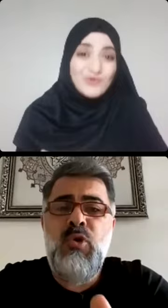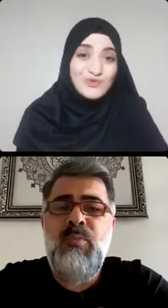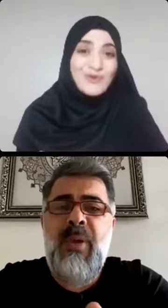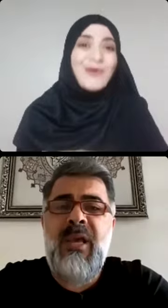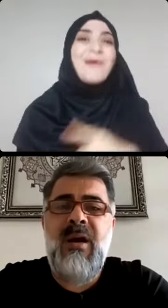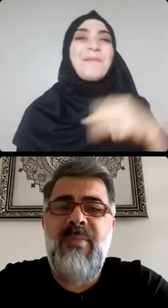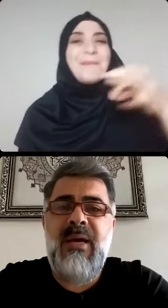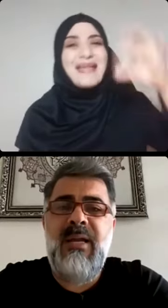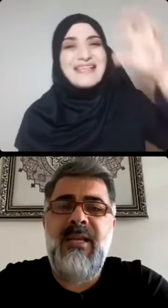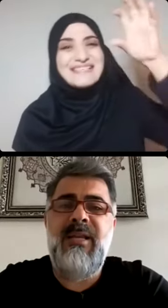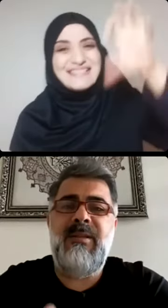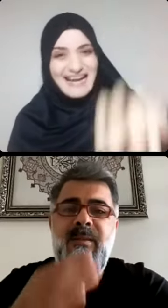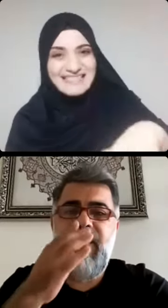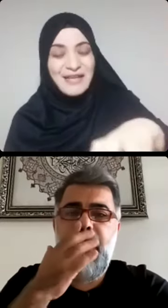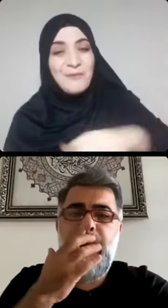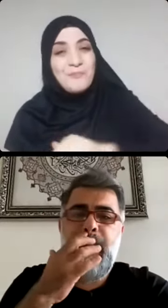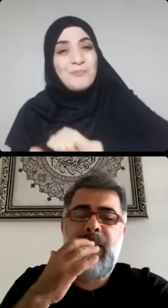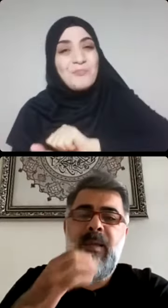bütün peygamberlerin,